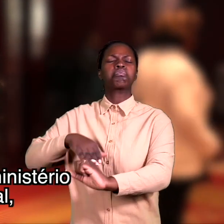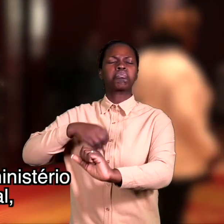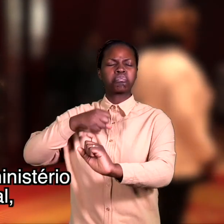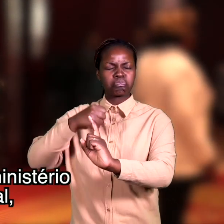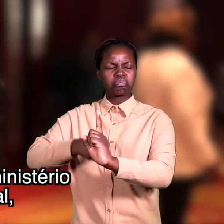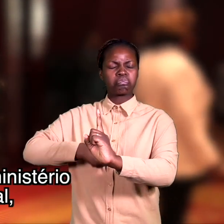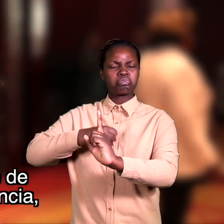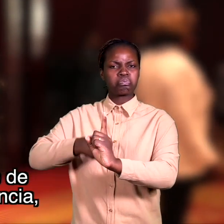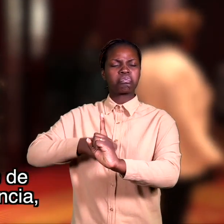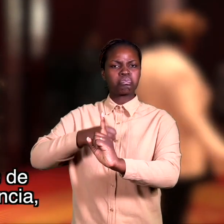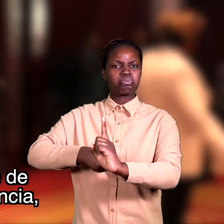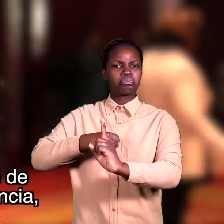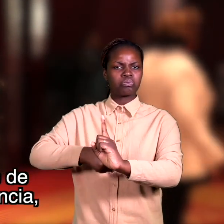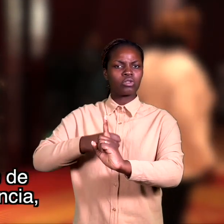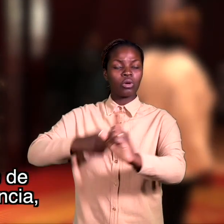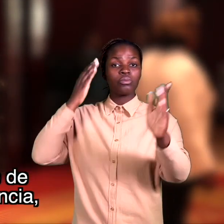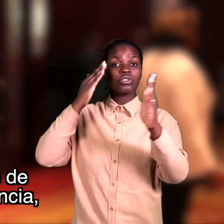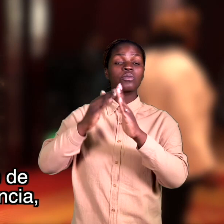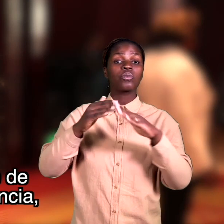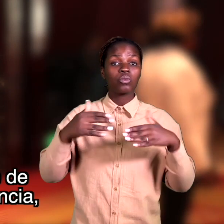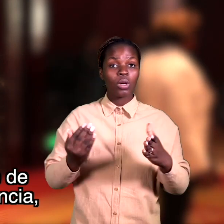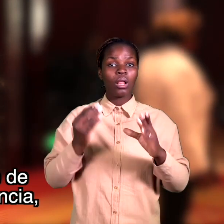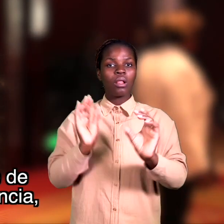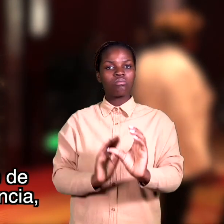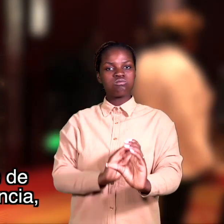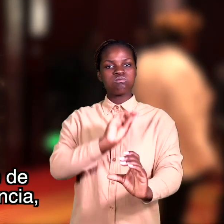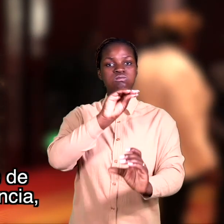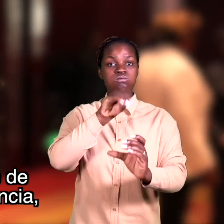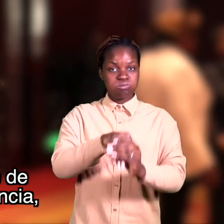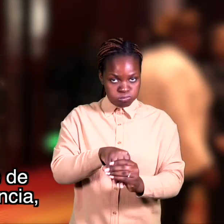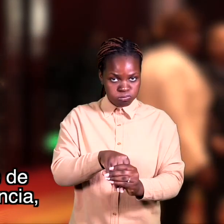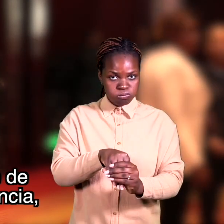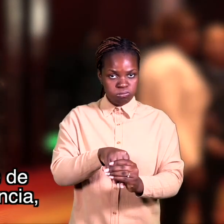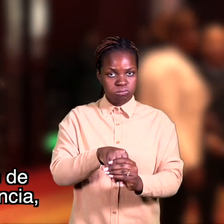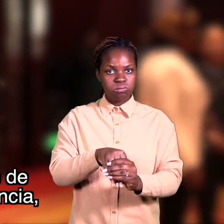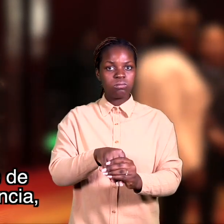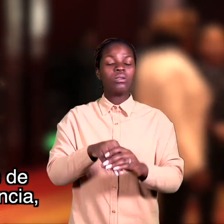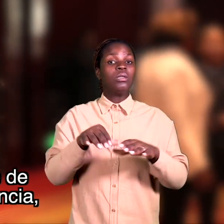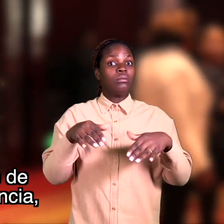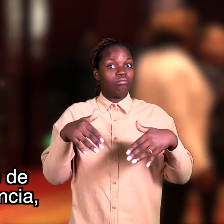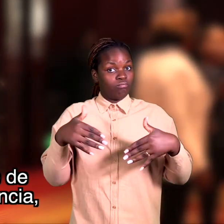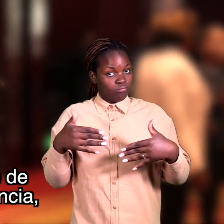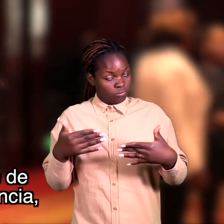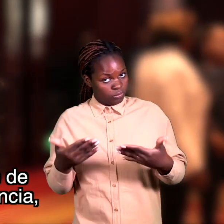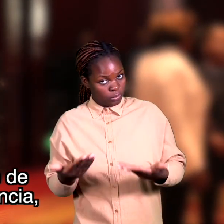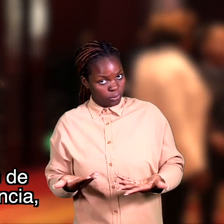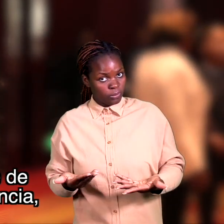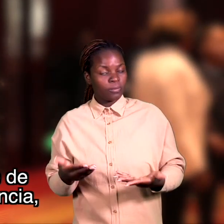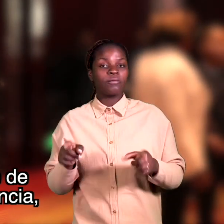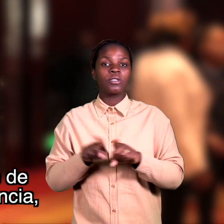Ação Social, um esforço no sentido de inserir e